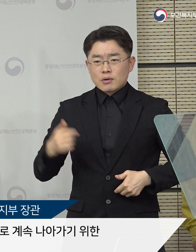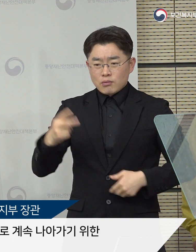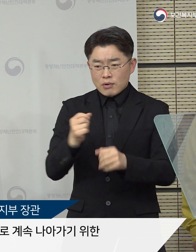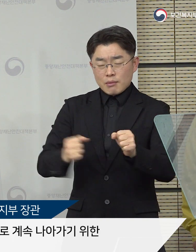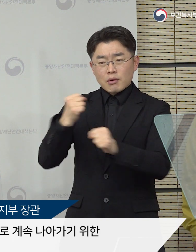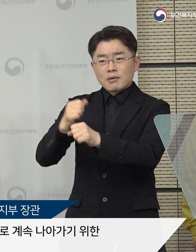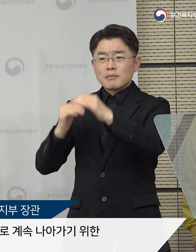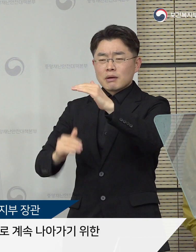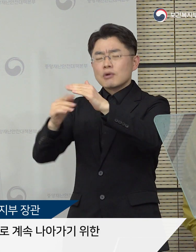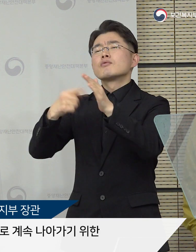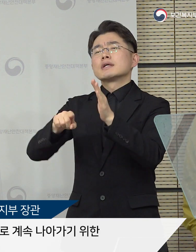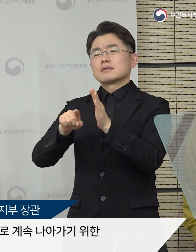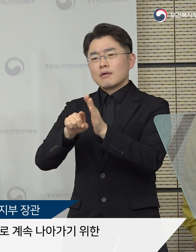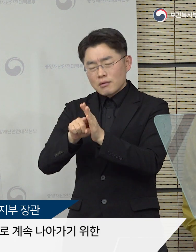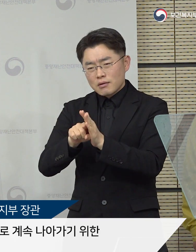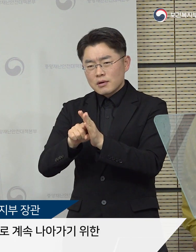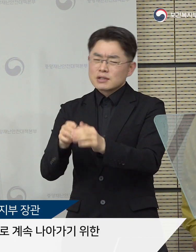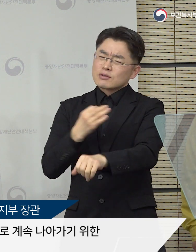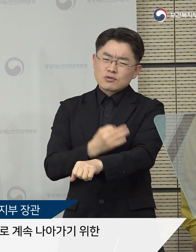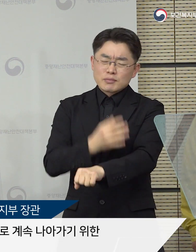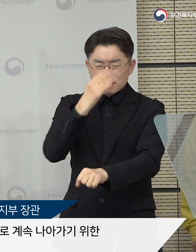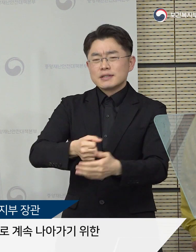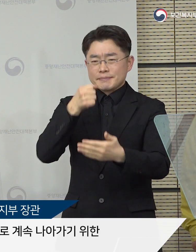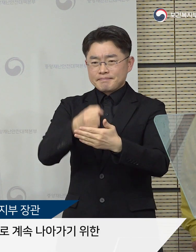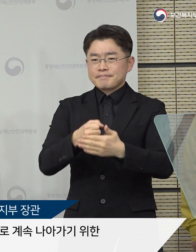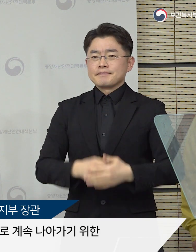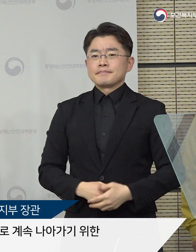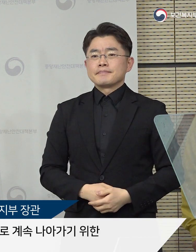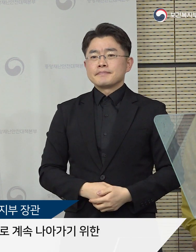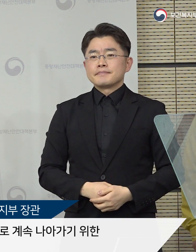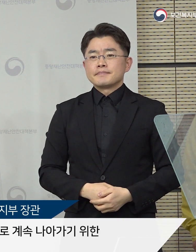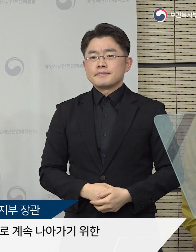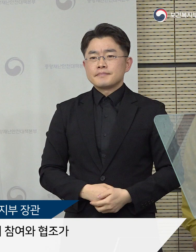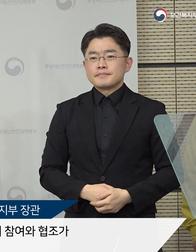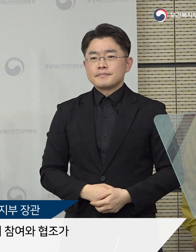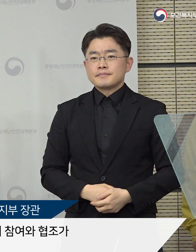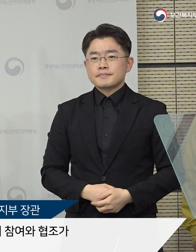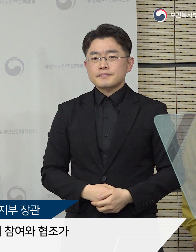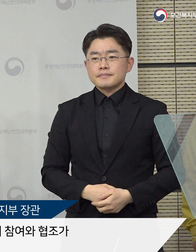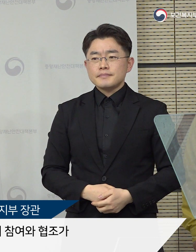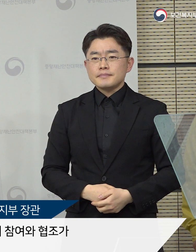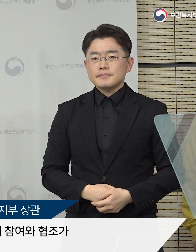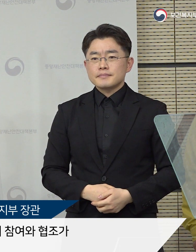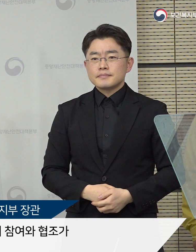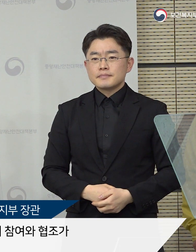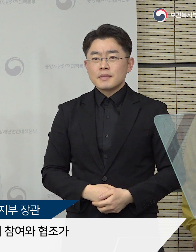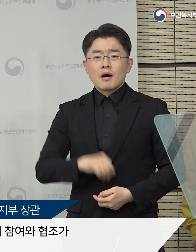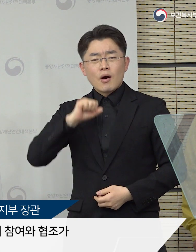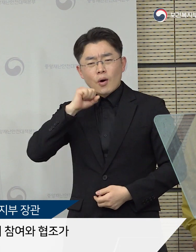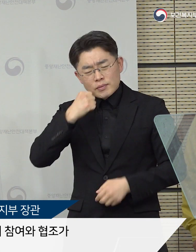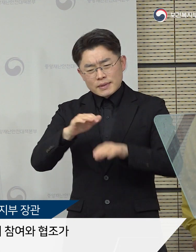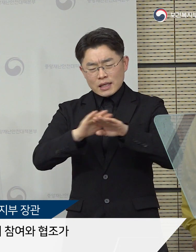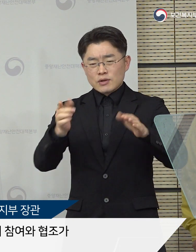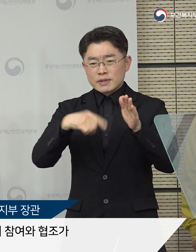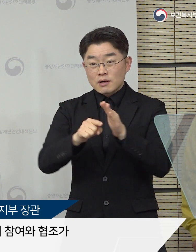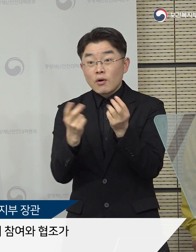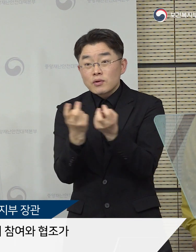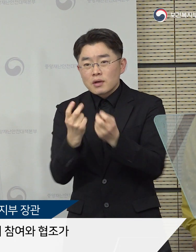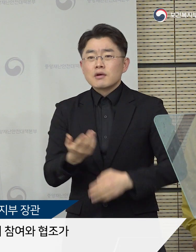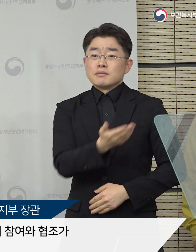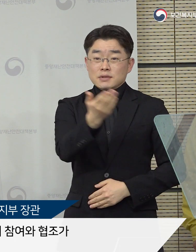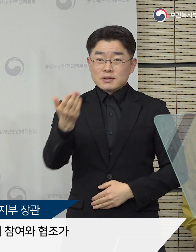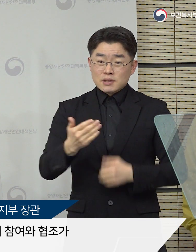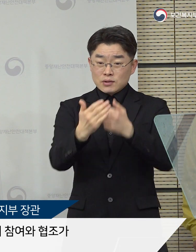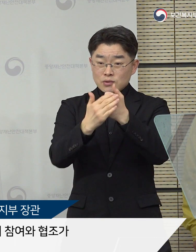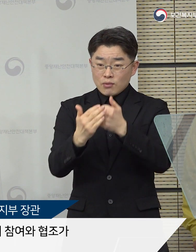나아가기 위한 불가피한 조치임을 이해해 주시기 바랍니다. 이번 위기를 극복하기 위해서는 국민 여러분의